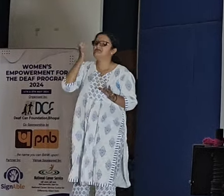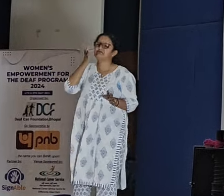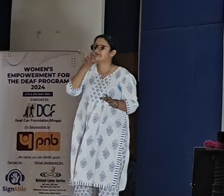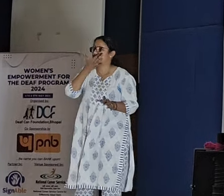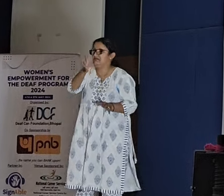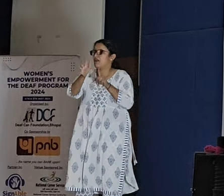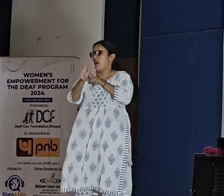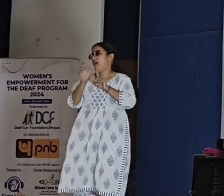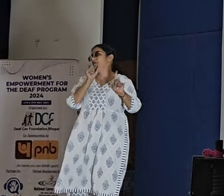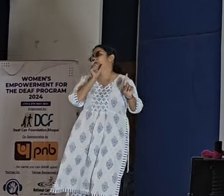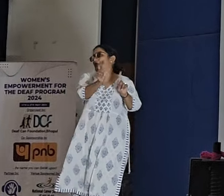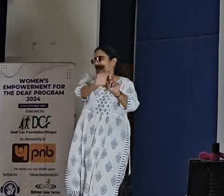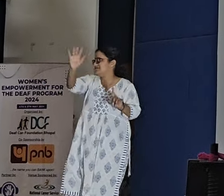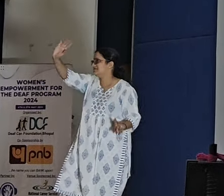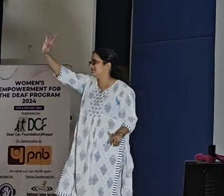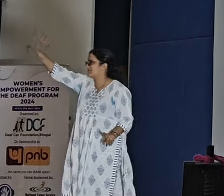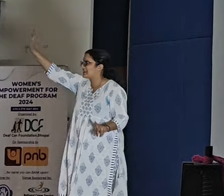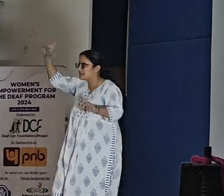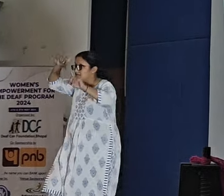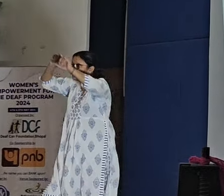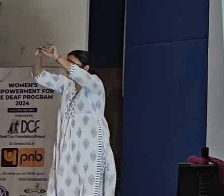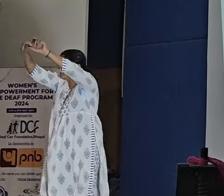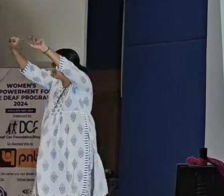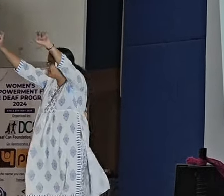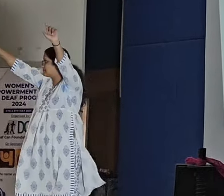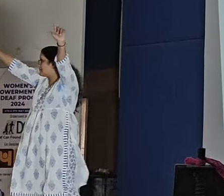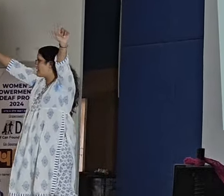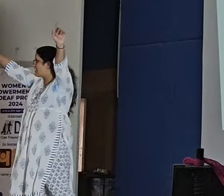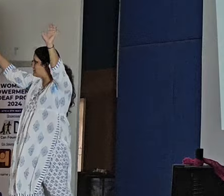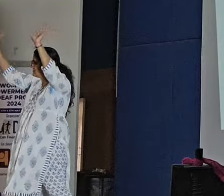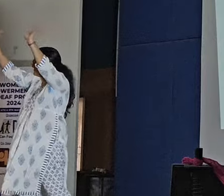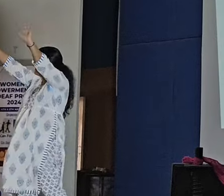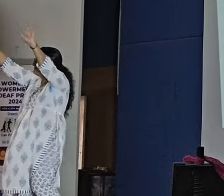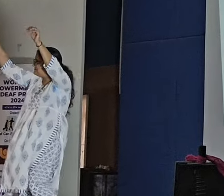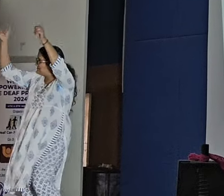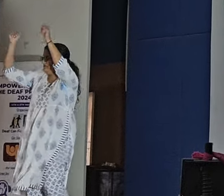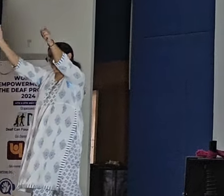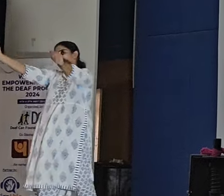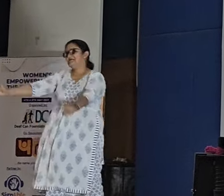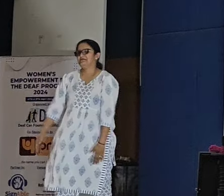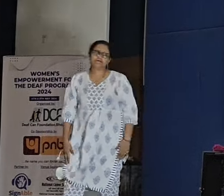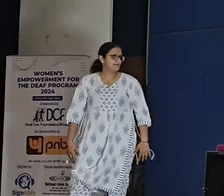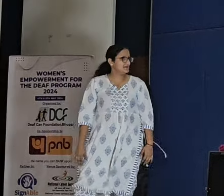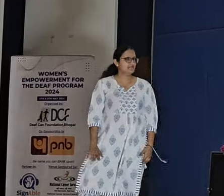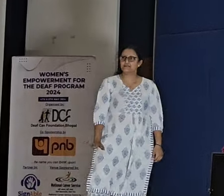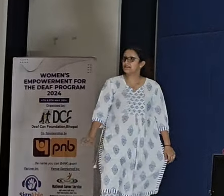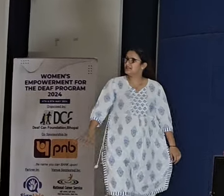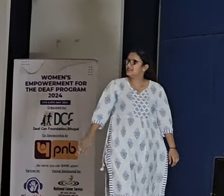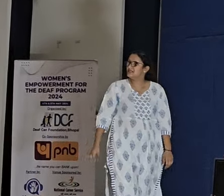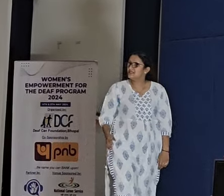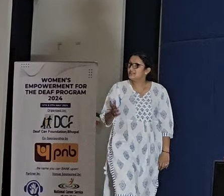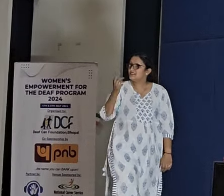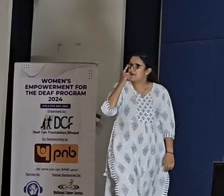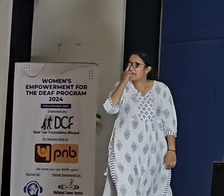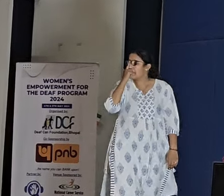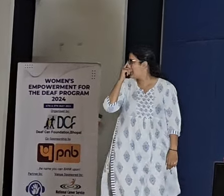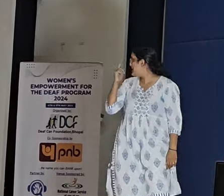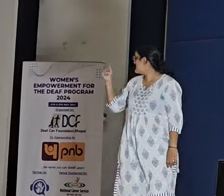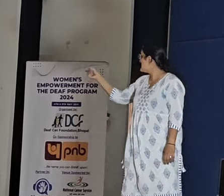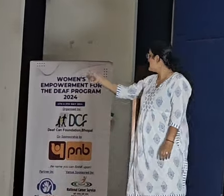का तरीका अलग है, हमें मतलब बहुत सारी चीजें अलग अलग दिखती है, मे बी आप सबको ये चीज क्लियर होगी कि आप आगे से ऐसे वर्ड यूज ना करें,